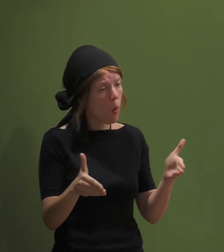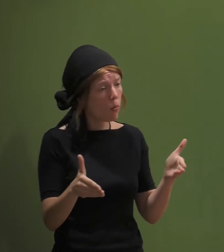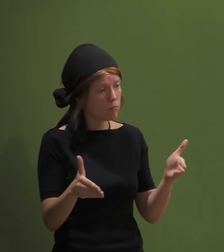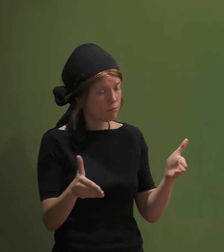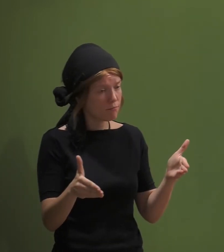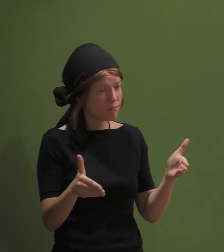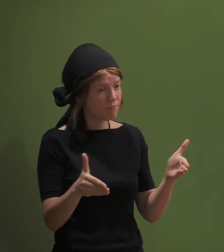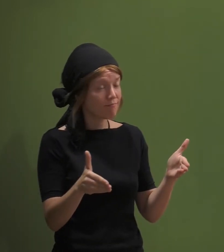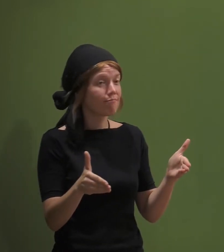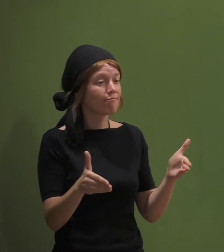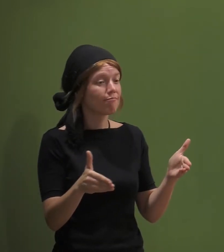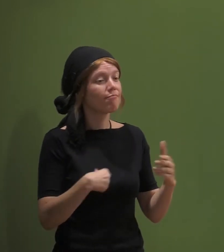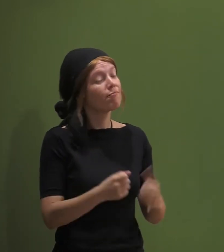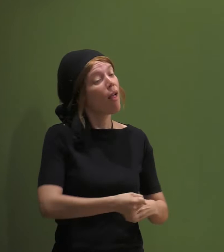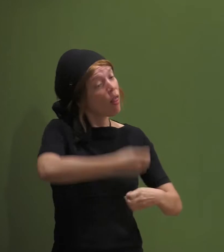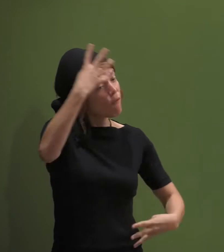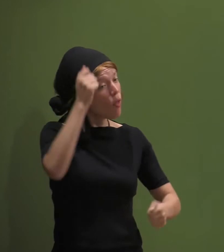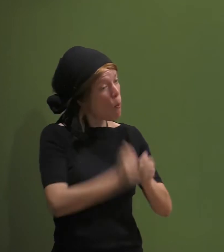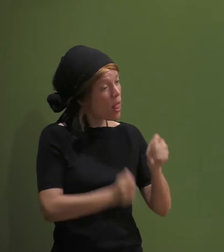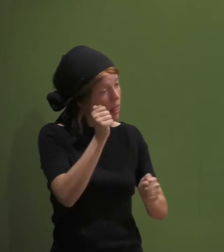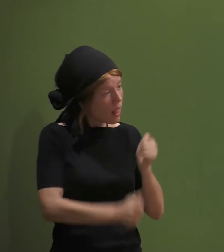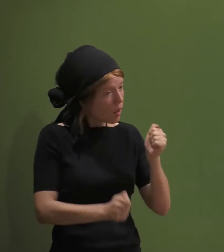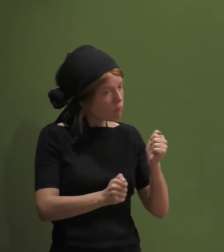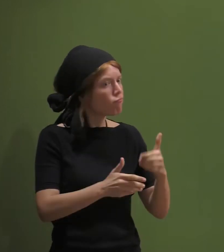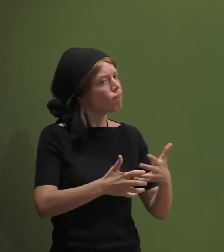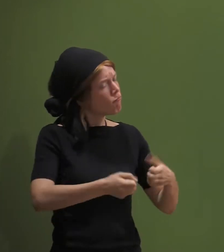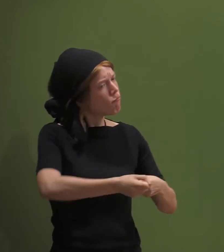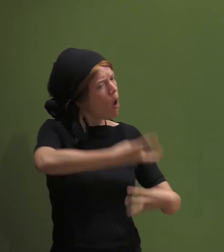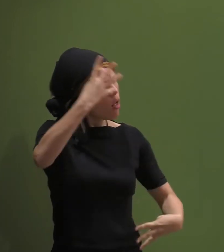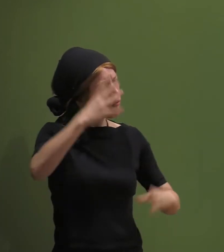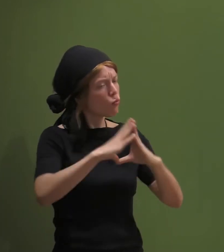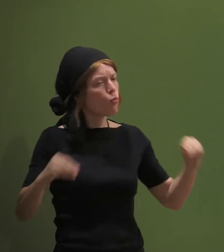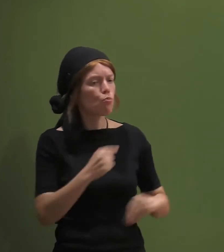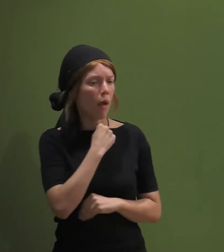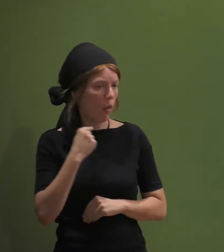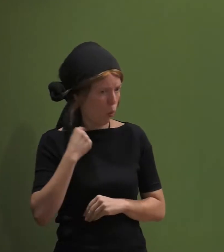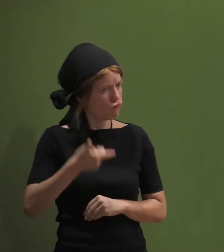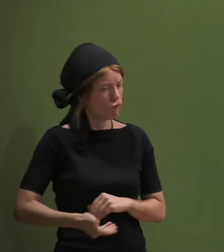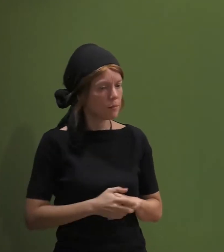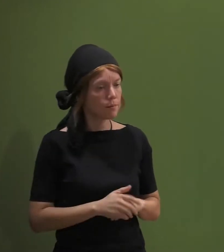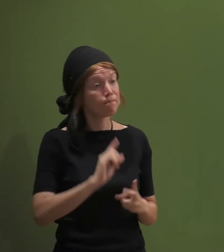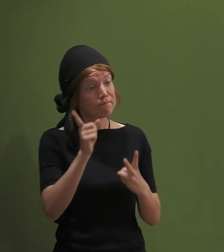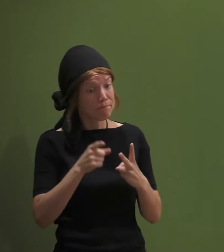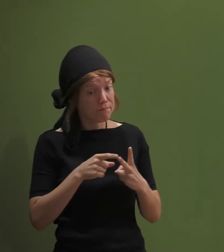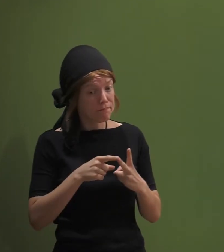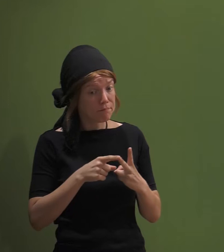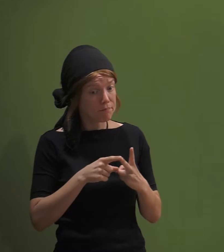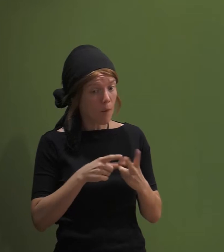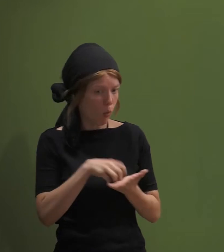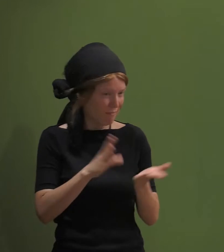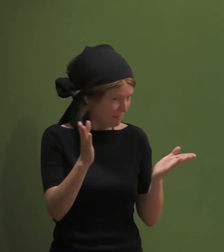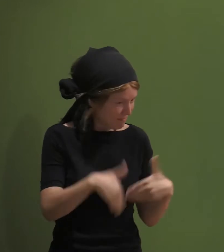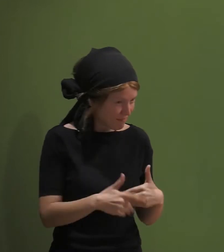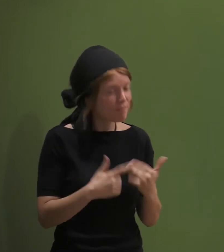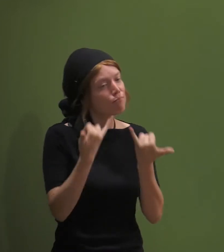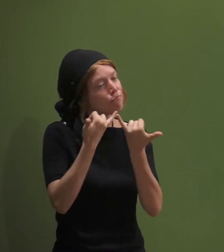pompa y voto, dicho sea de paso, del edificio metálico, edificio emblemático del campus de Badajoz. Por otro lado, sin duda,